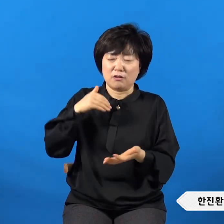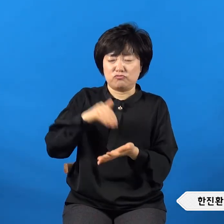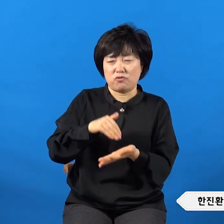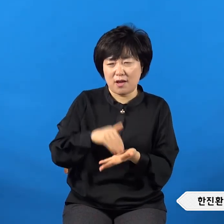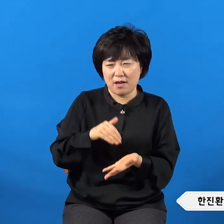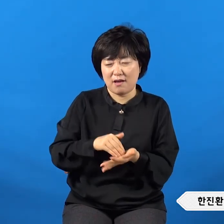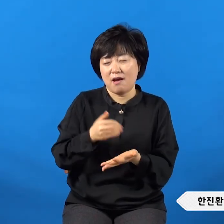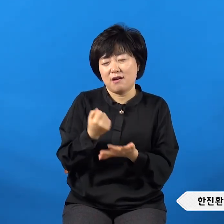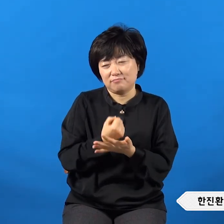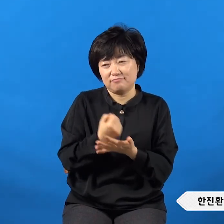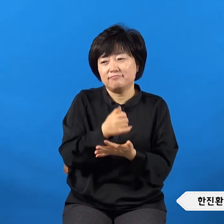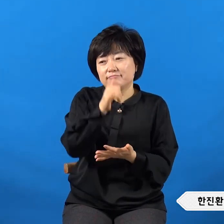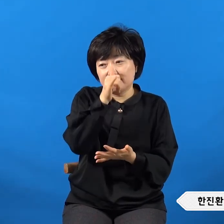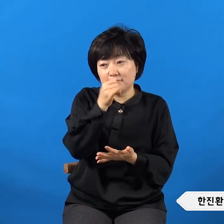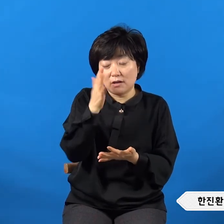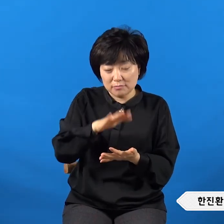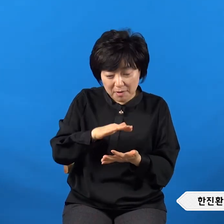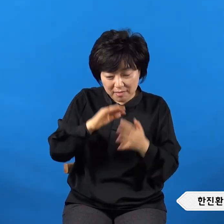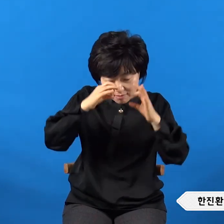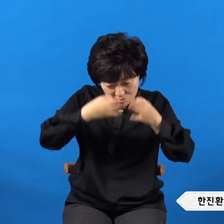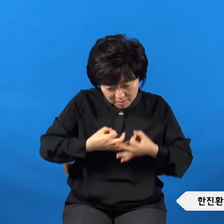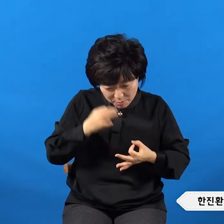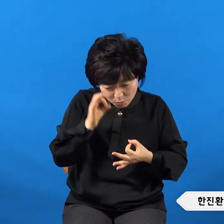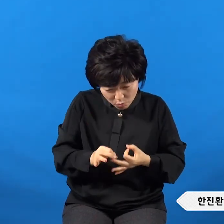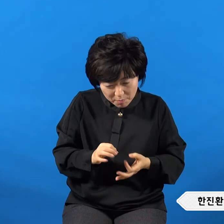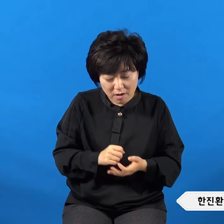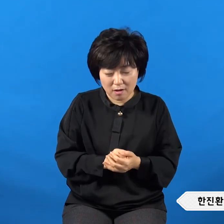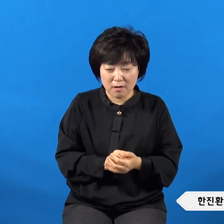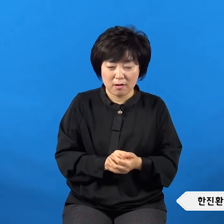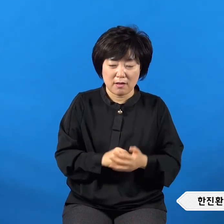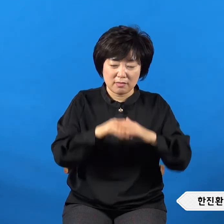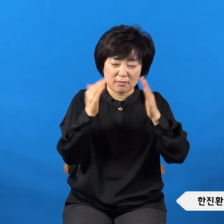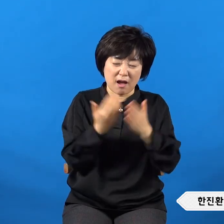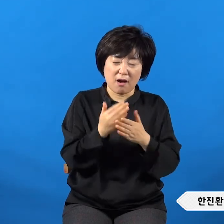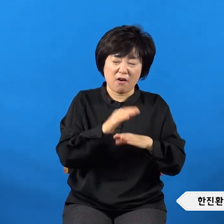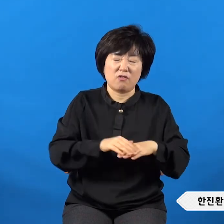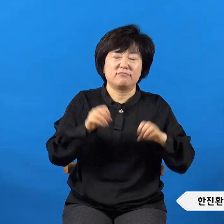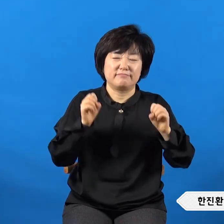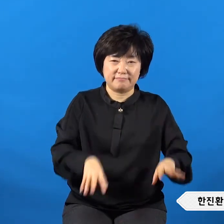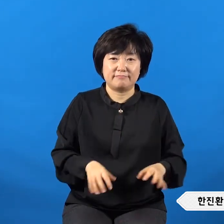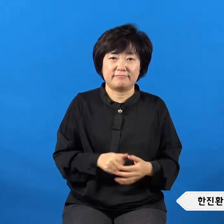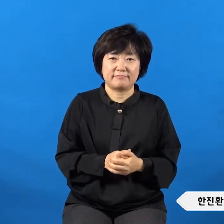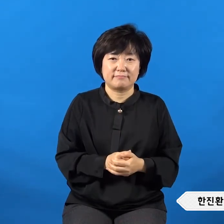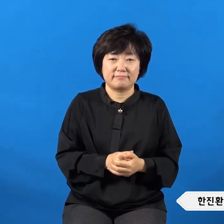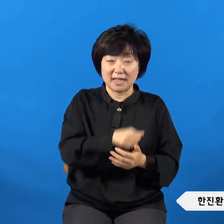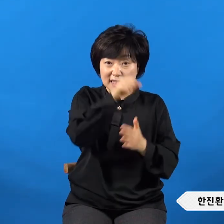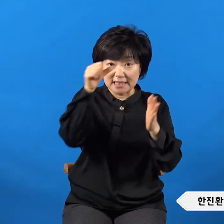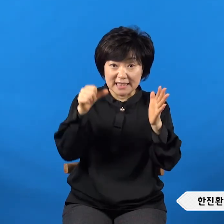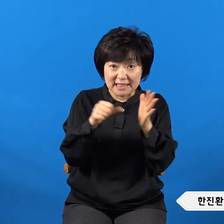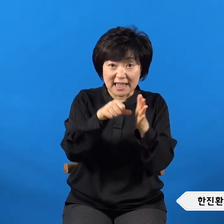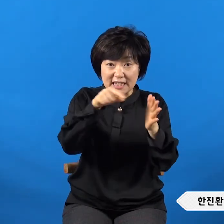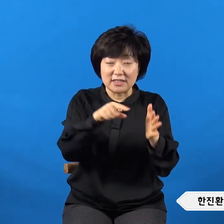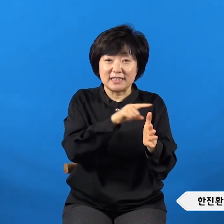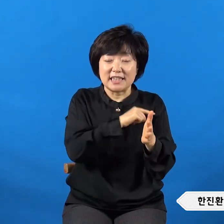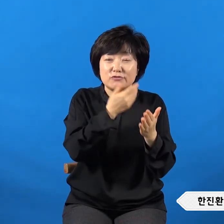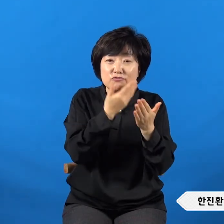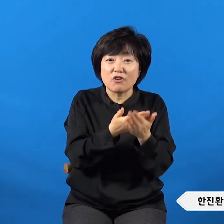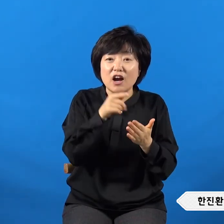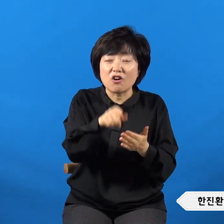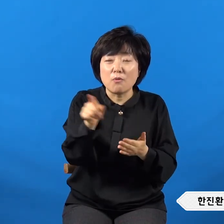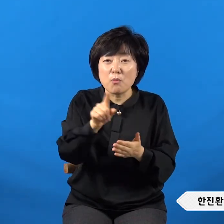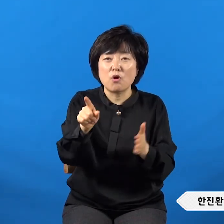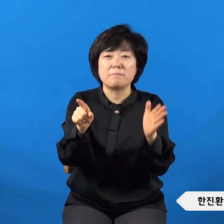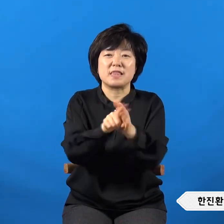일, 아쉬운 일도 많았습니다. 그런데 되새겨보니까 그 모든 일들이 다 헛된 것이었습니다. 인생에서 제일